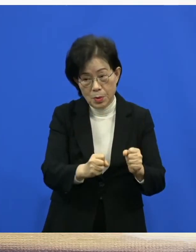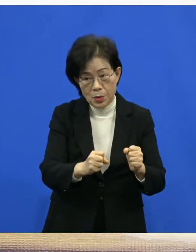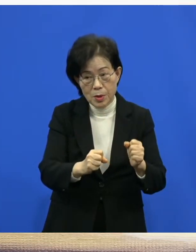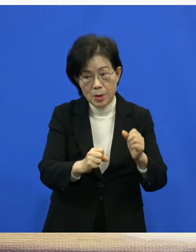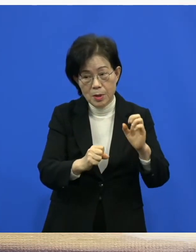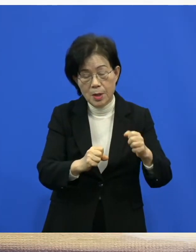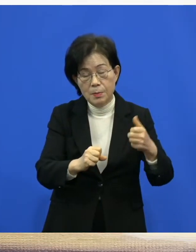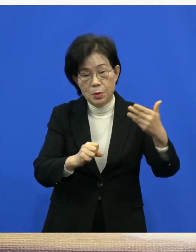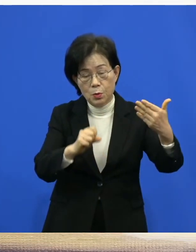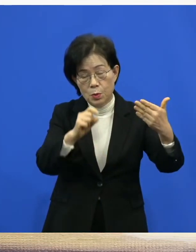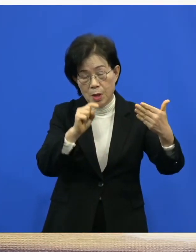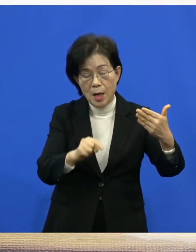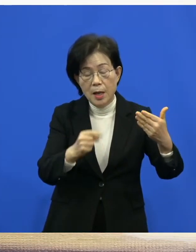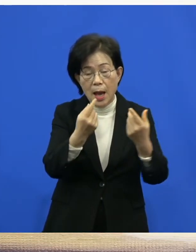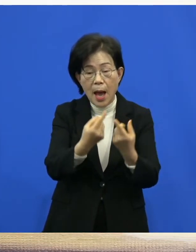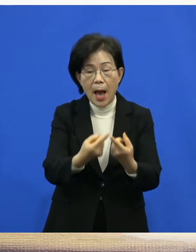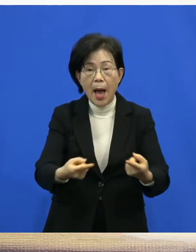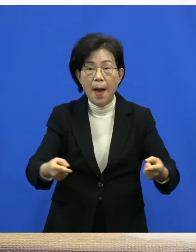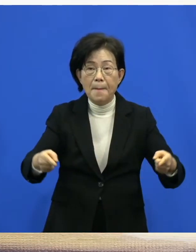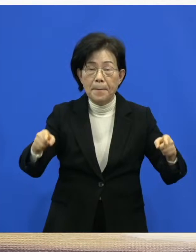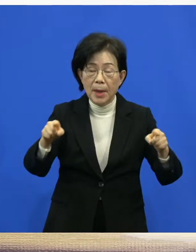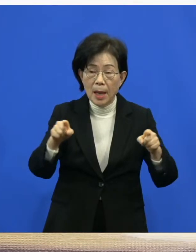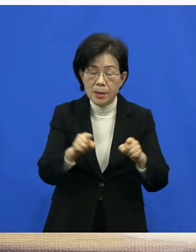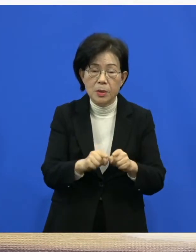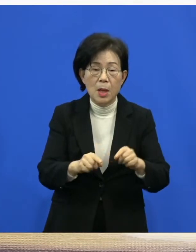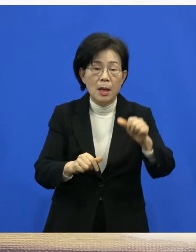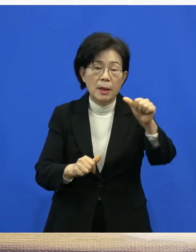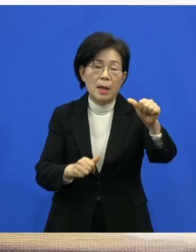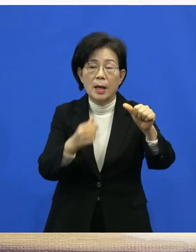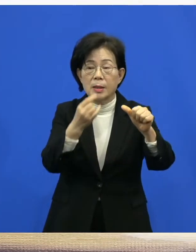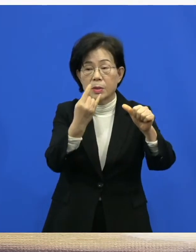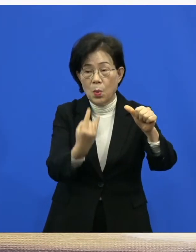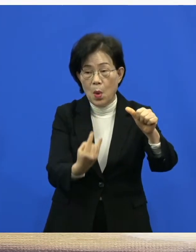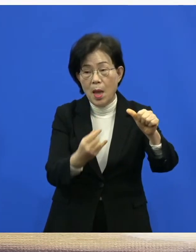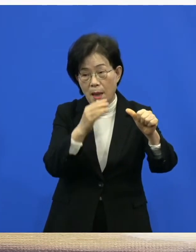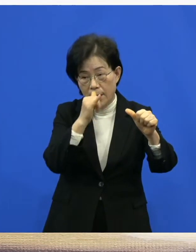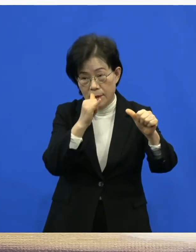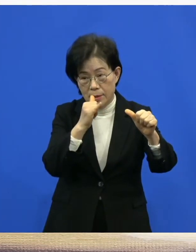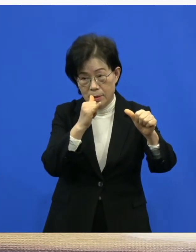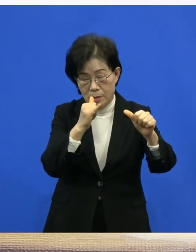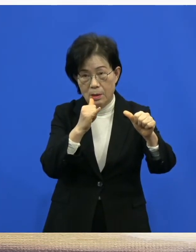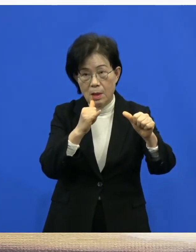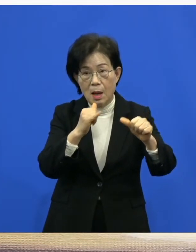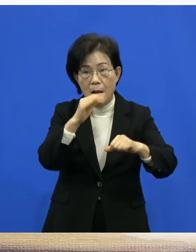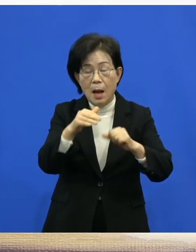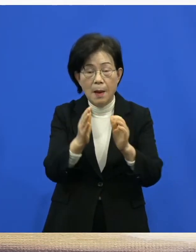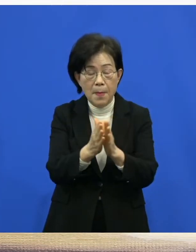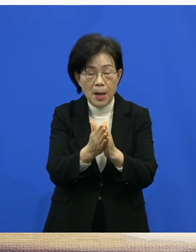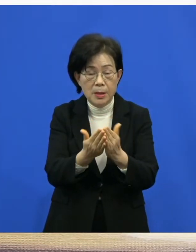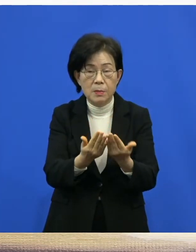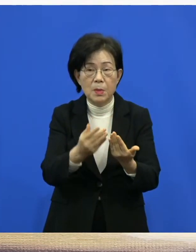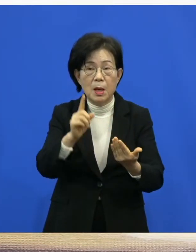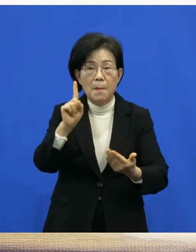39장 안에 함께 하심으로가 39장 안에 5번 나와요. 성경 전체는